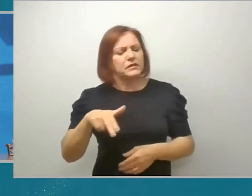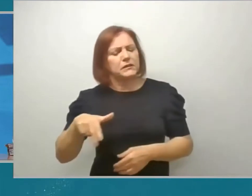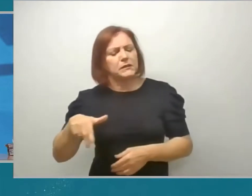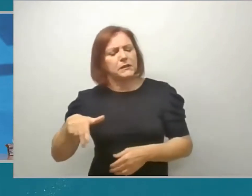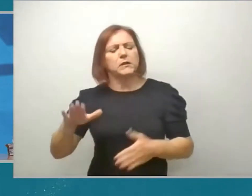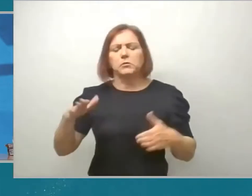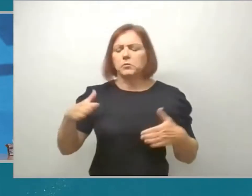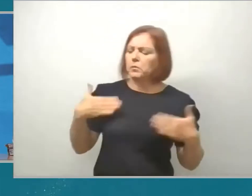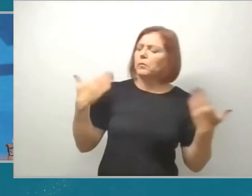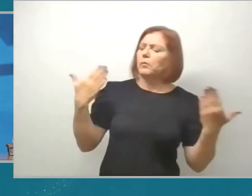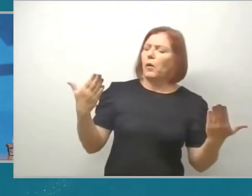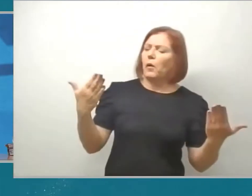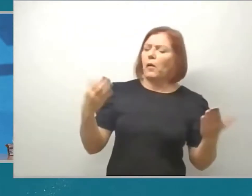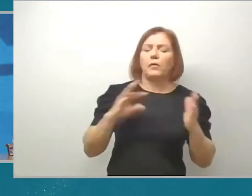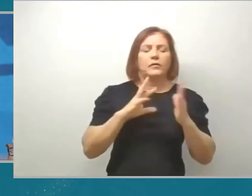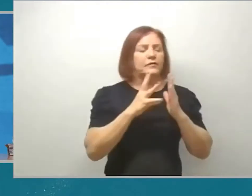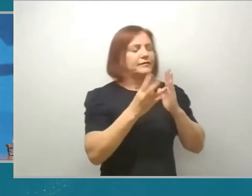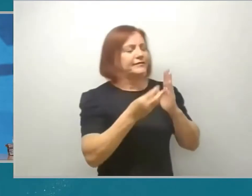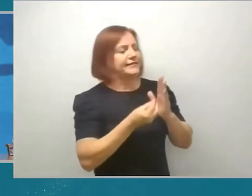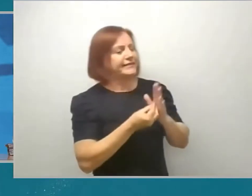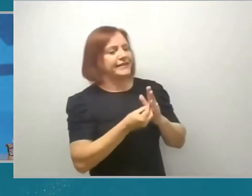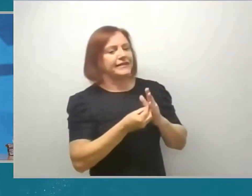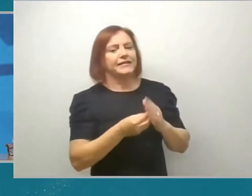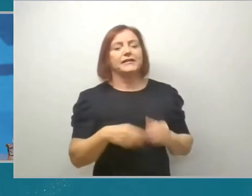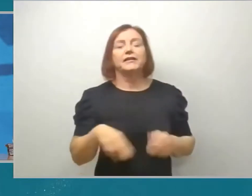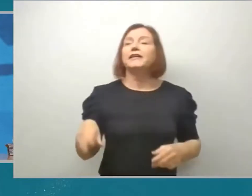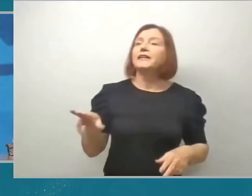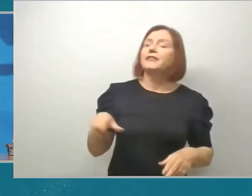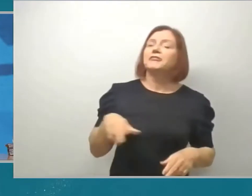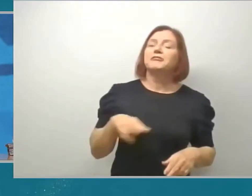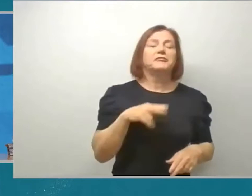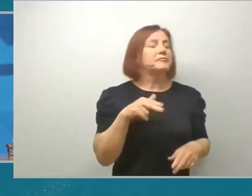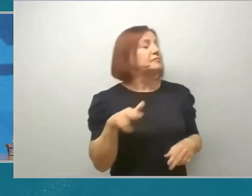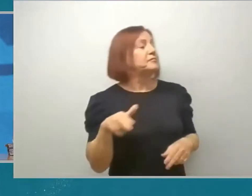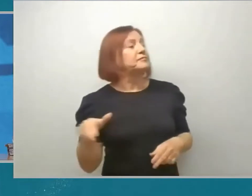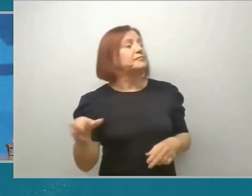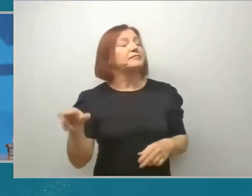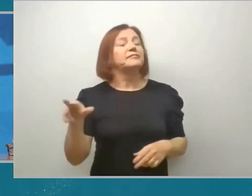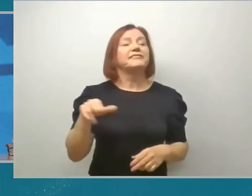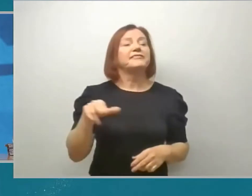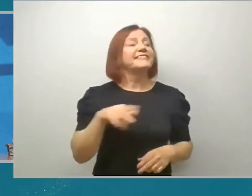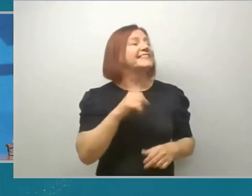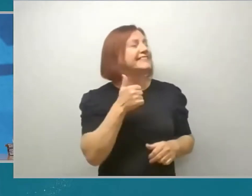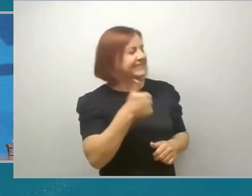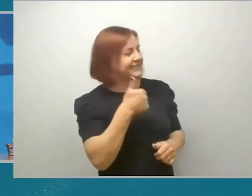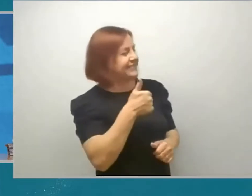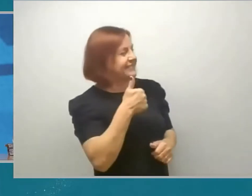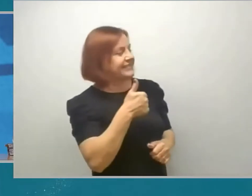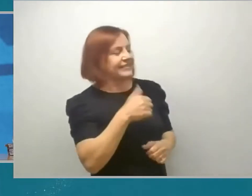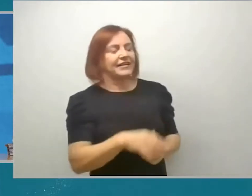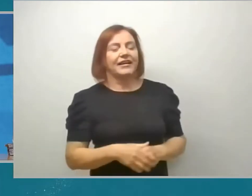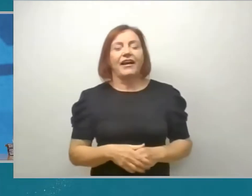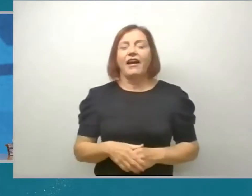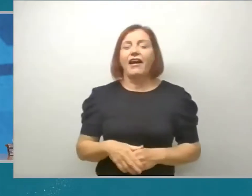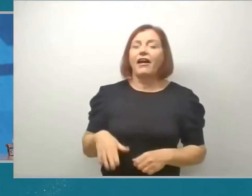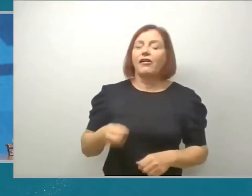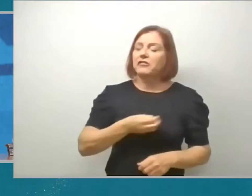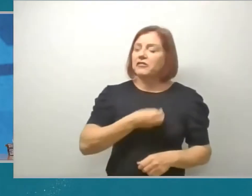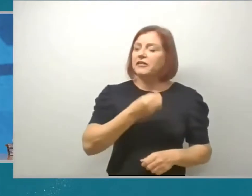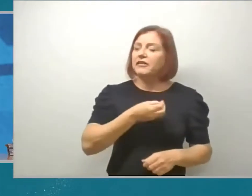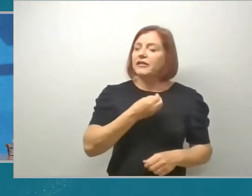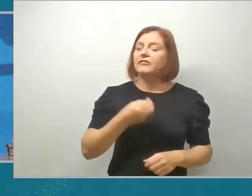vida da igreja, não acontece nada, está tudo normal. Tal, e a gente vai levando a vida